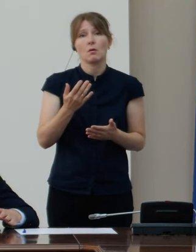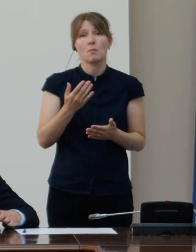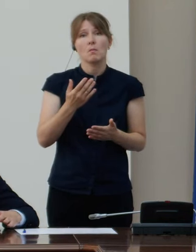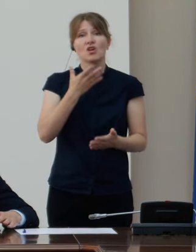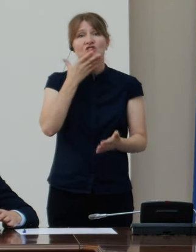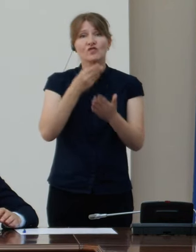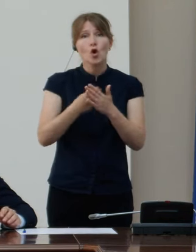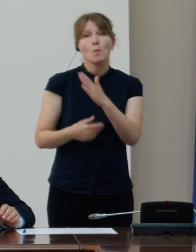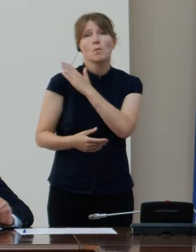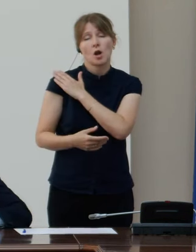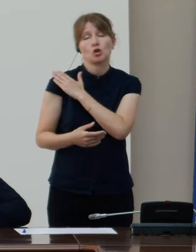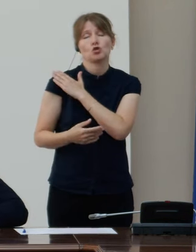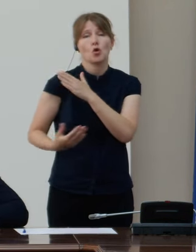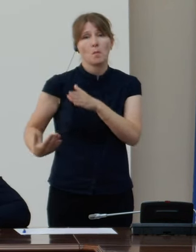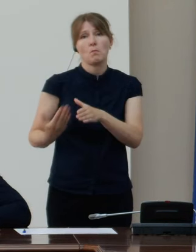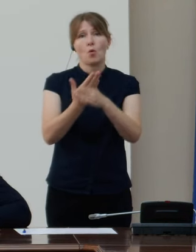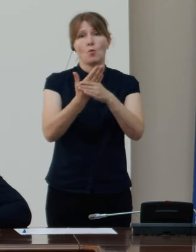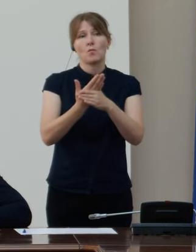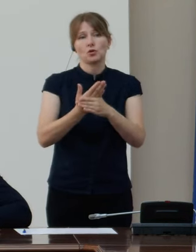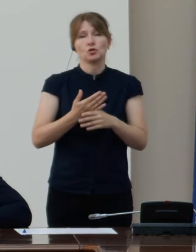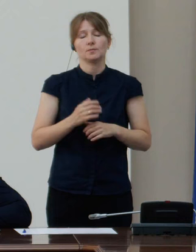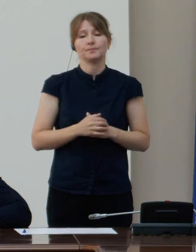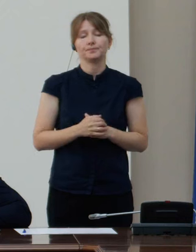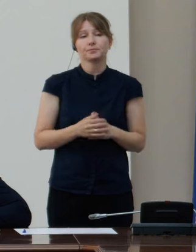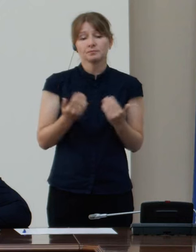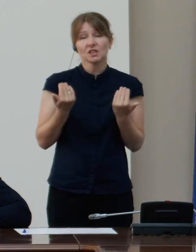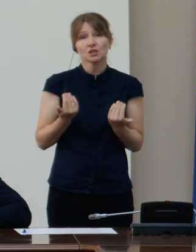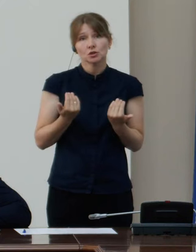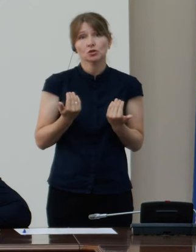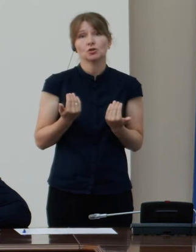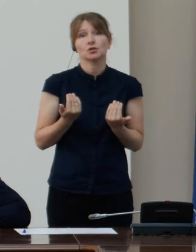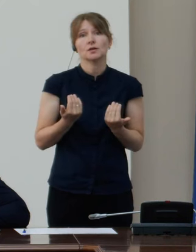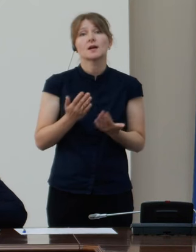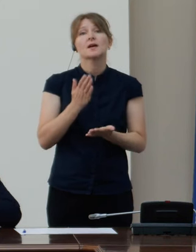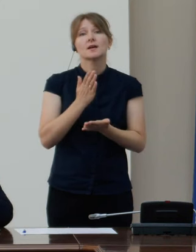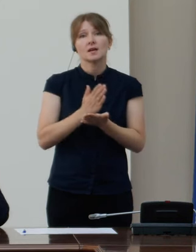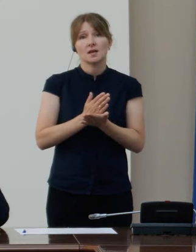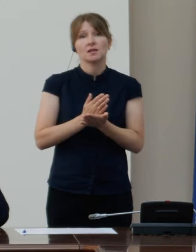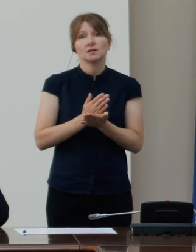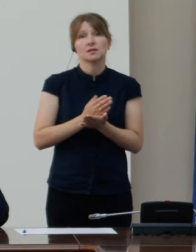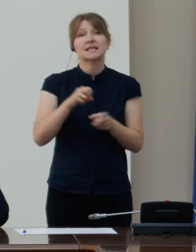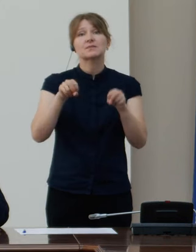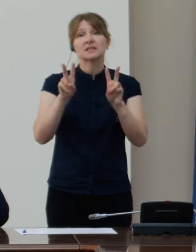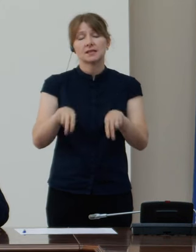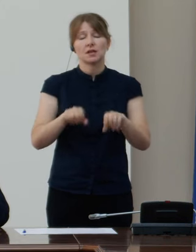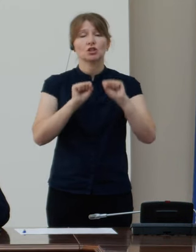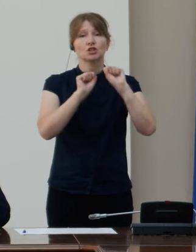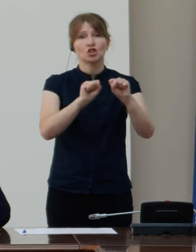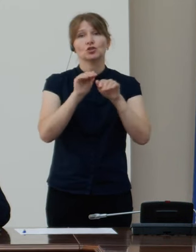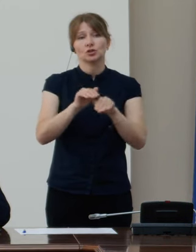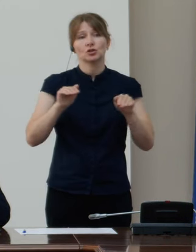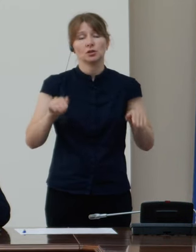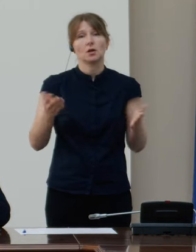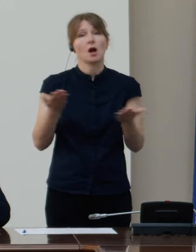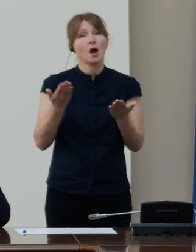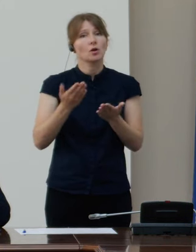să pună umărul și să-l construiască împreună. Astăzi însă, cel puțin specialiștii în protecția drepturilor copilului sunt oameni care